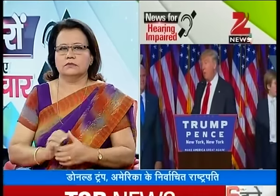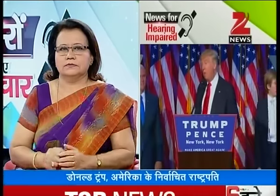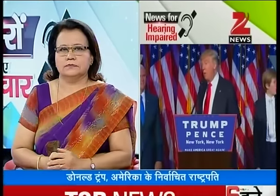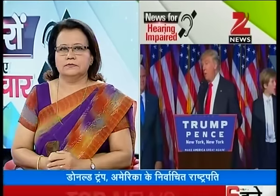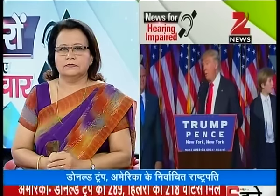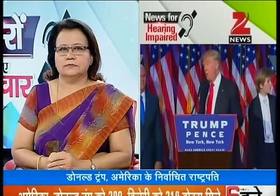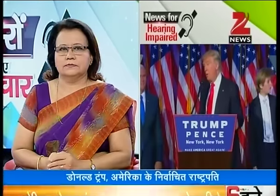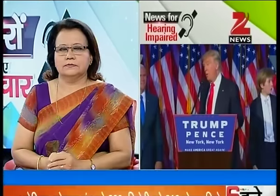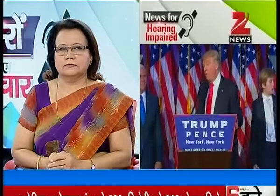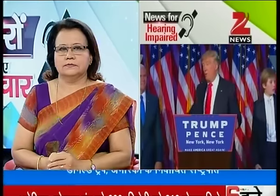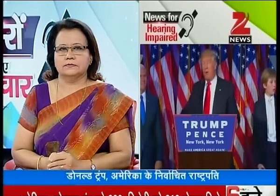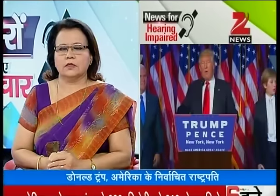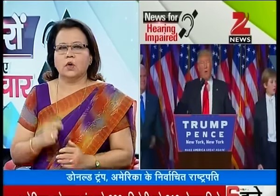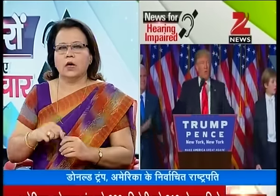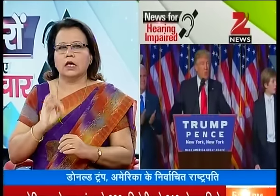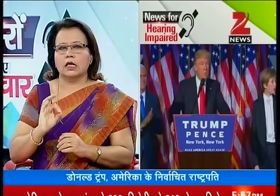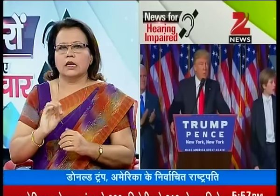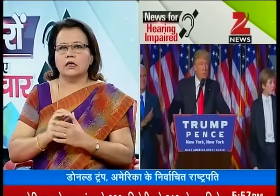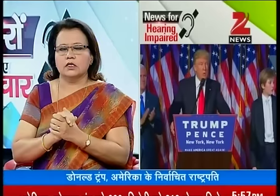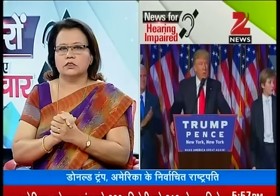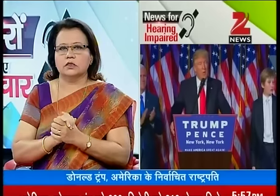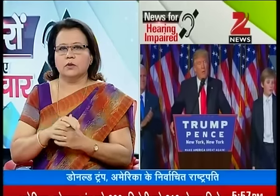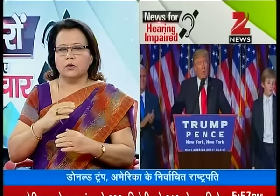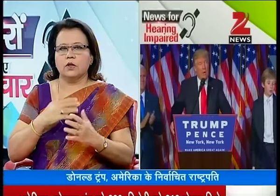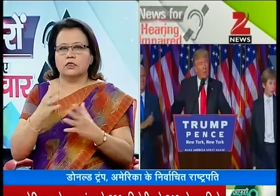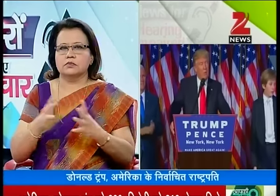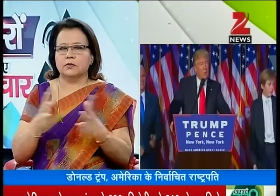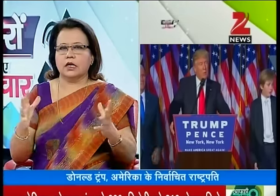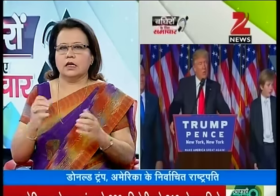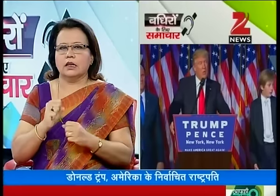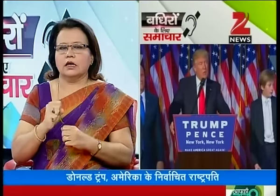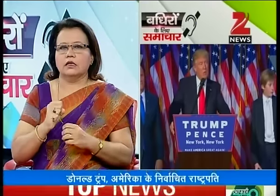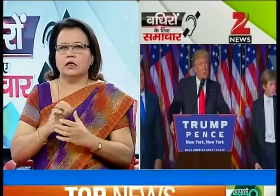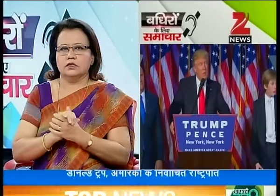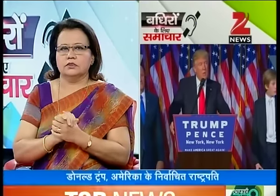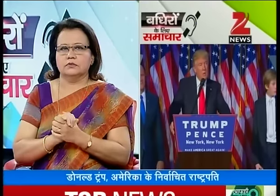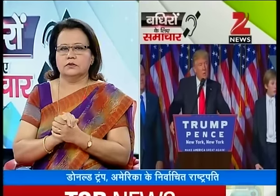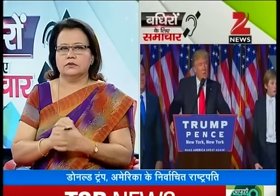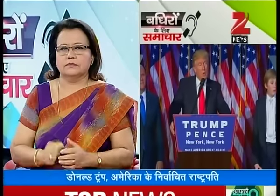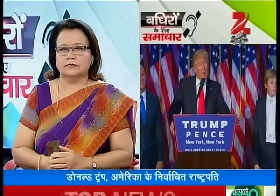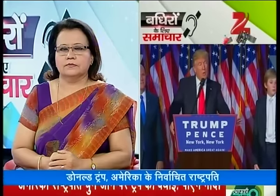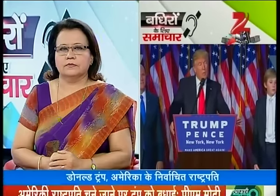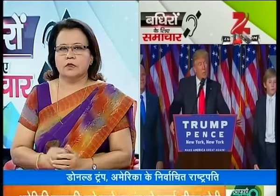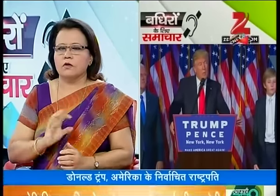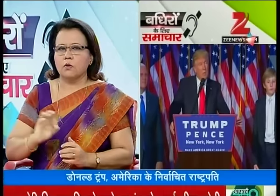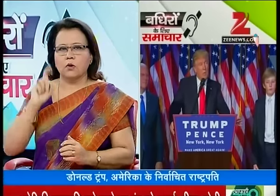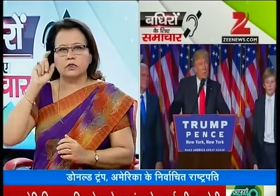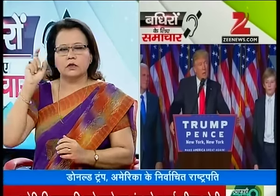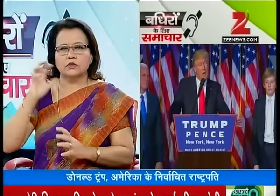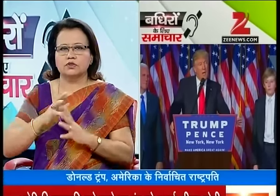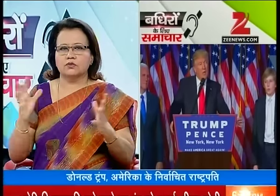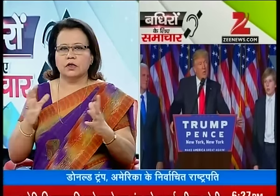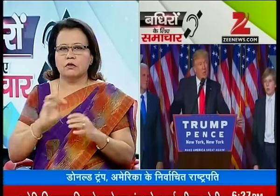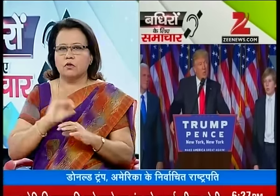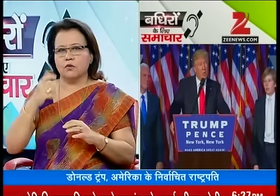will be. We'll have great relationships. We expect to have great, great relationships. No dream is too big.